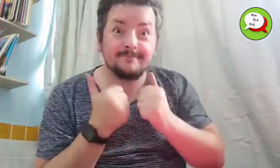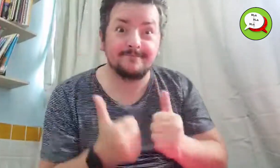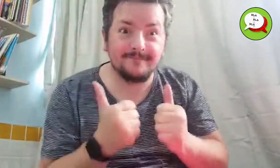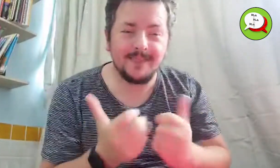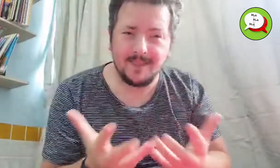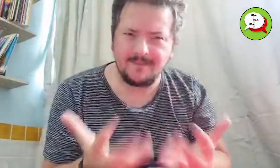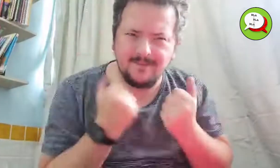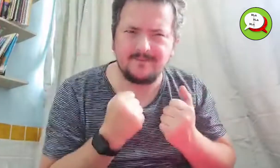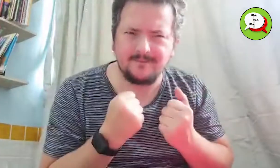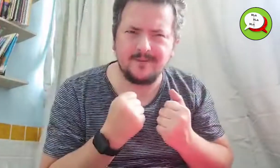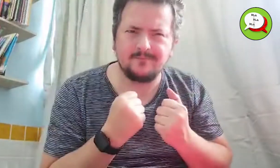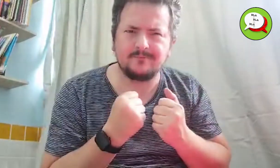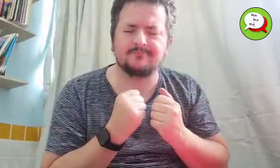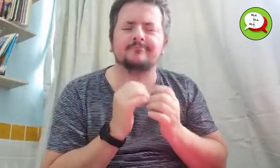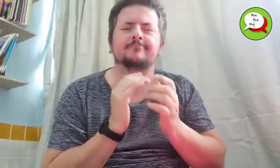lá?